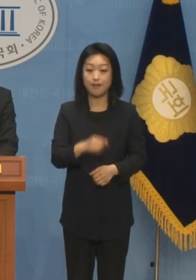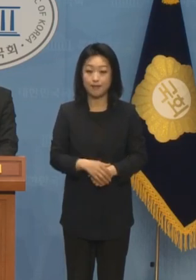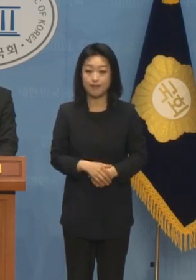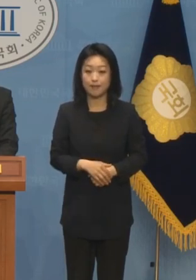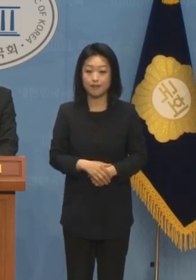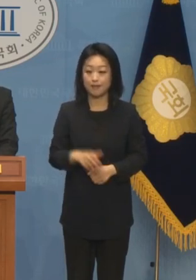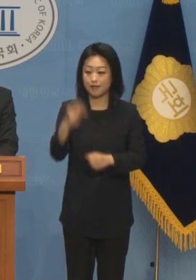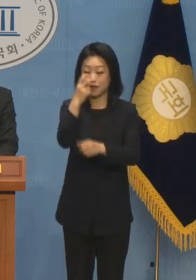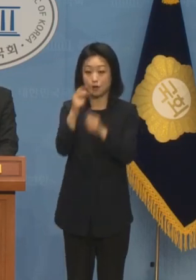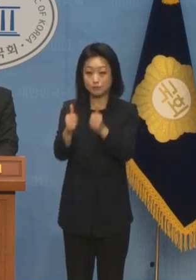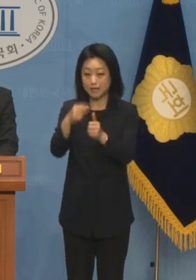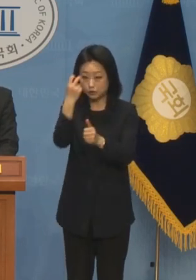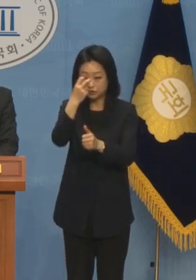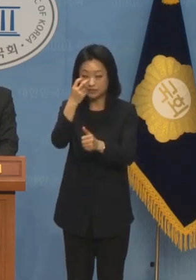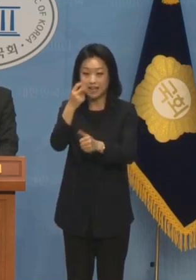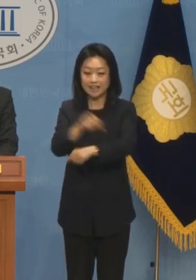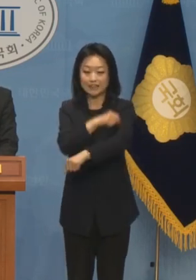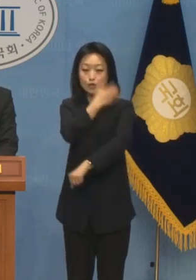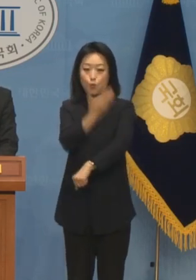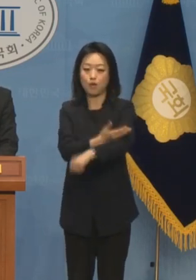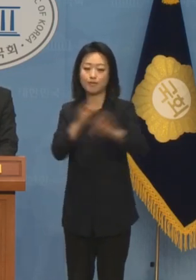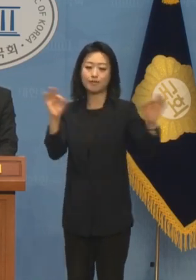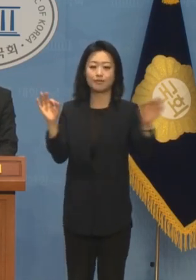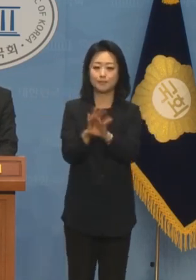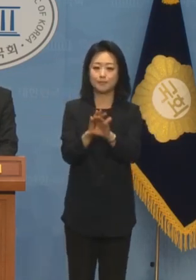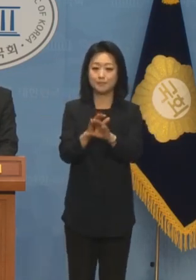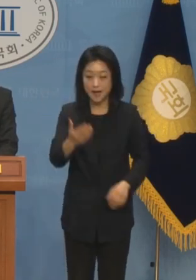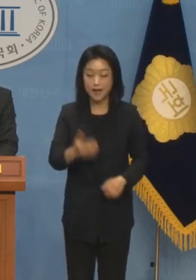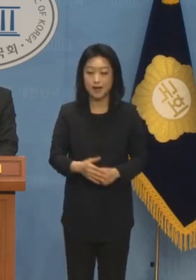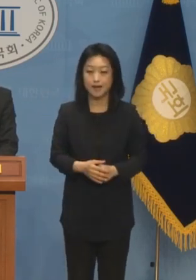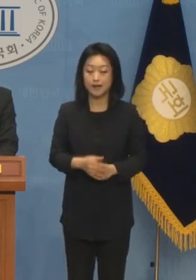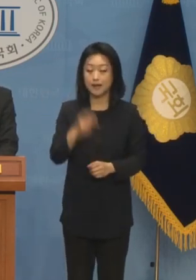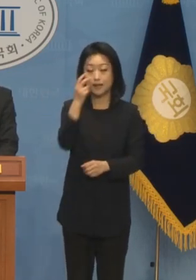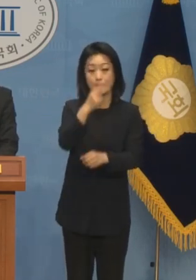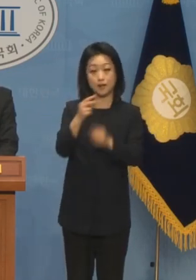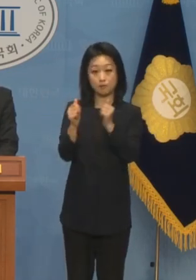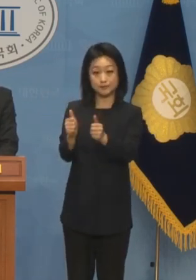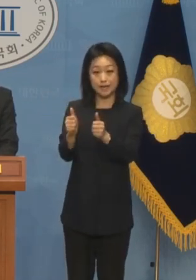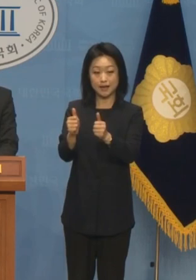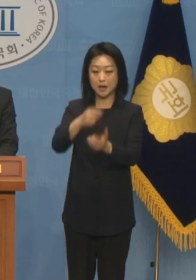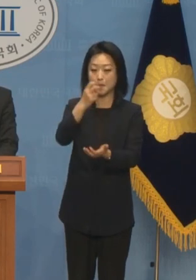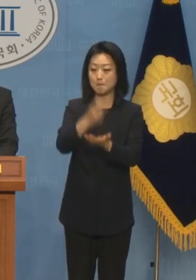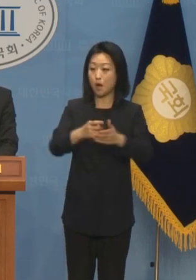비정상적인 수사 특권을 없애겠습니다.